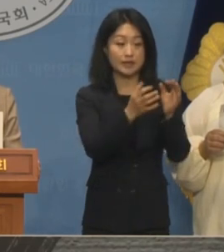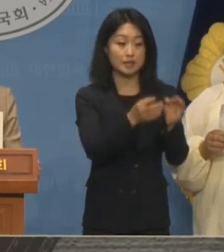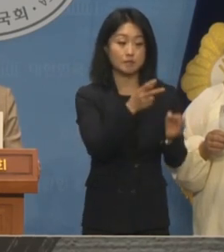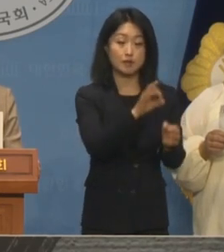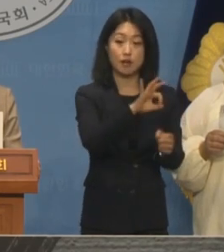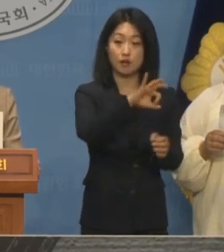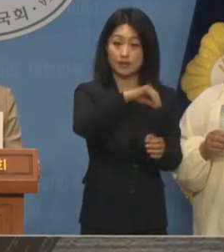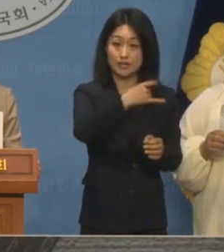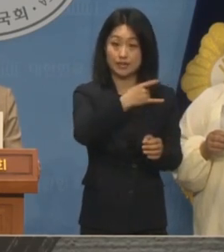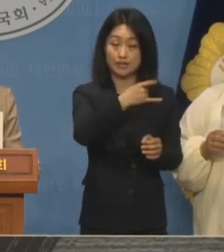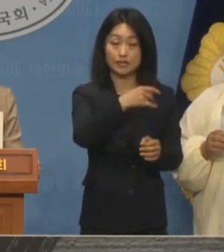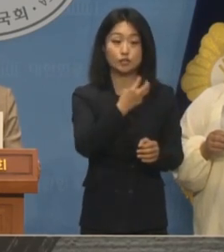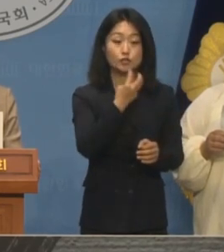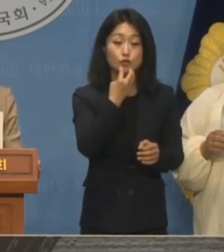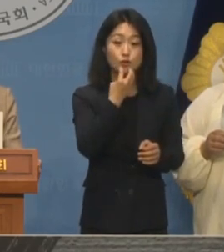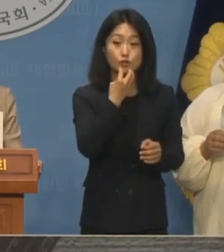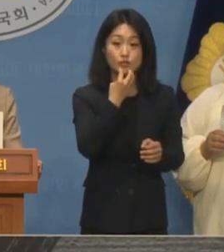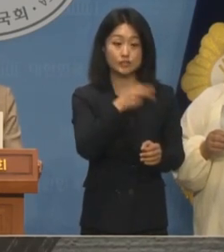명의로 발의되었습니다.